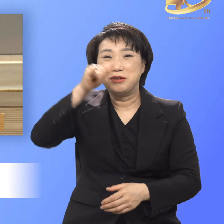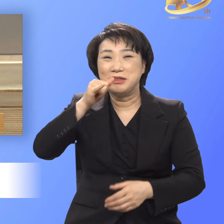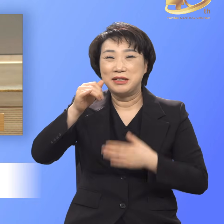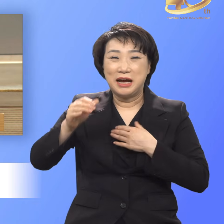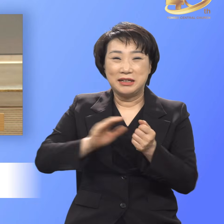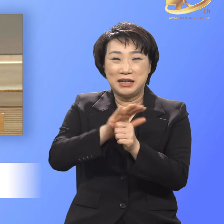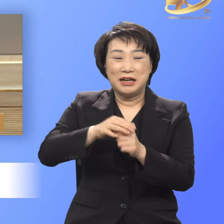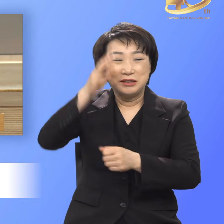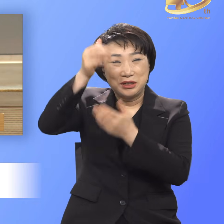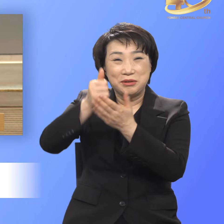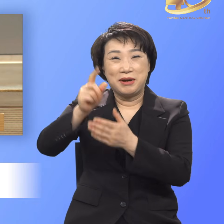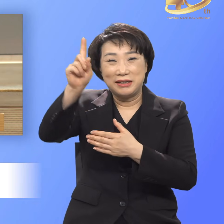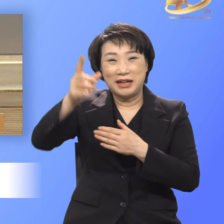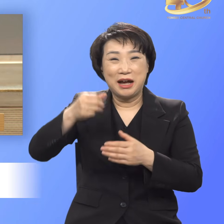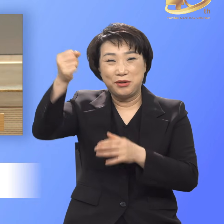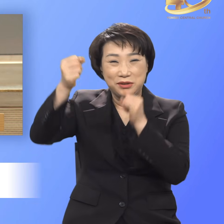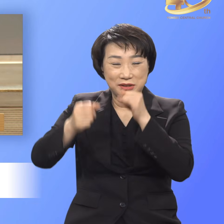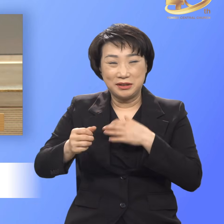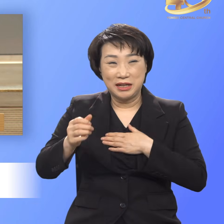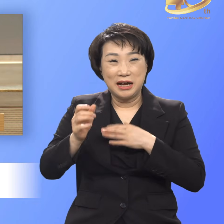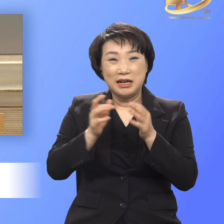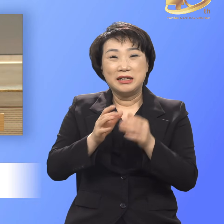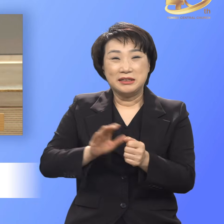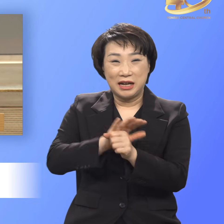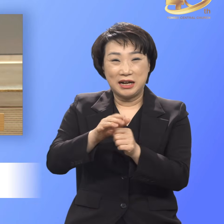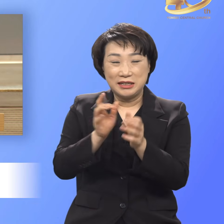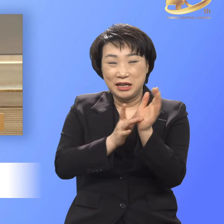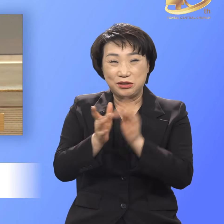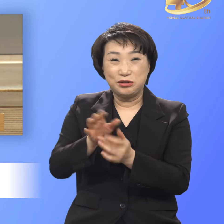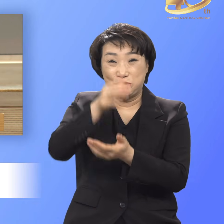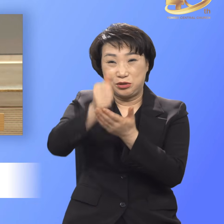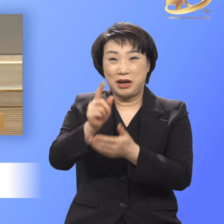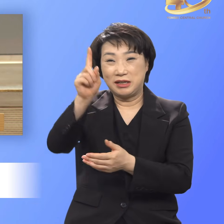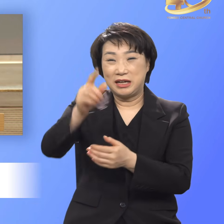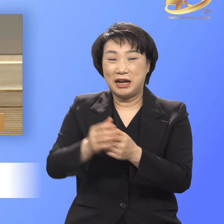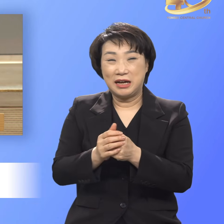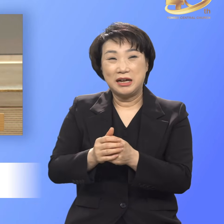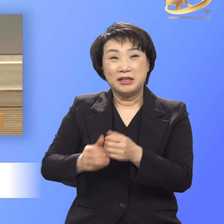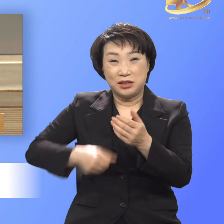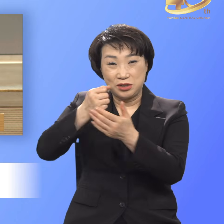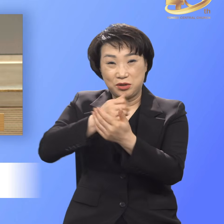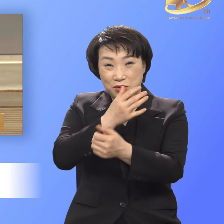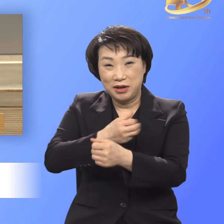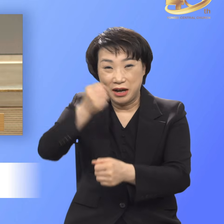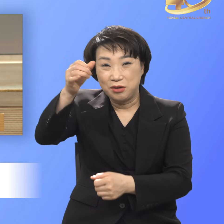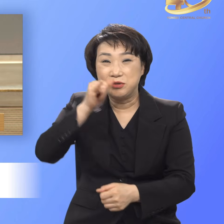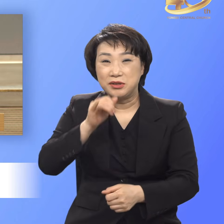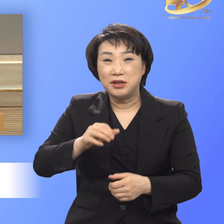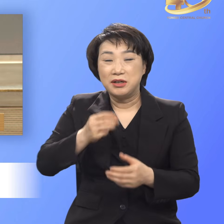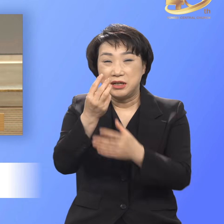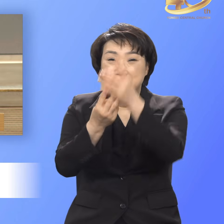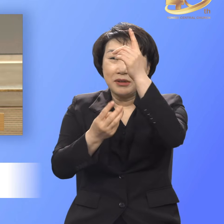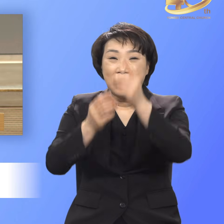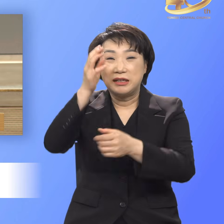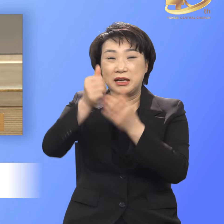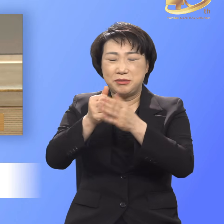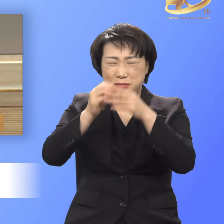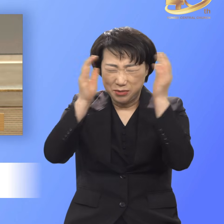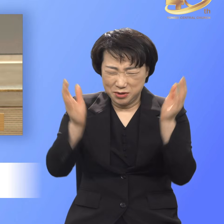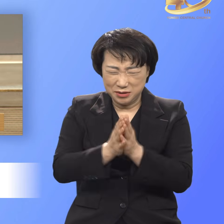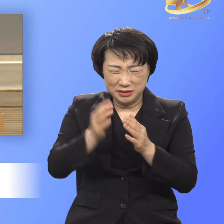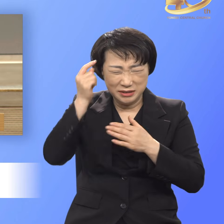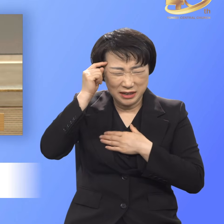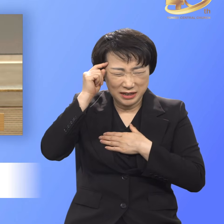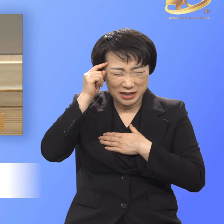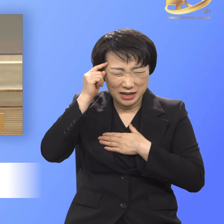사랑하신 성령님만이, 예수 그리스도만이, 삼위 하나님만이 내 생애의 모든